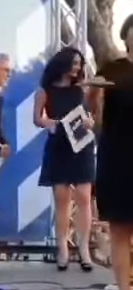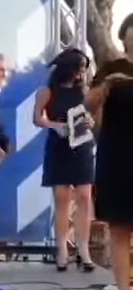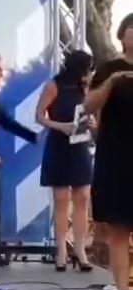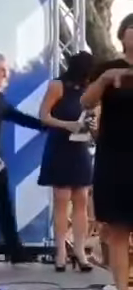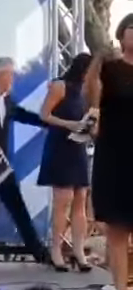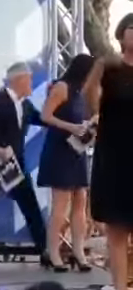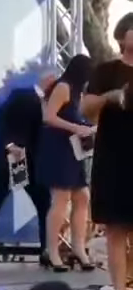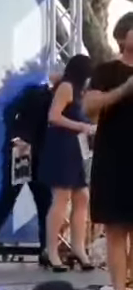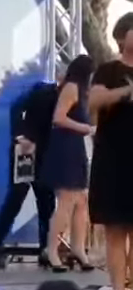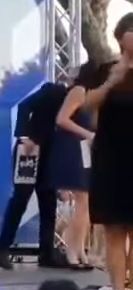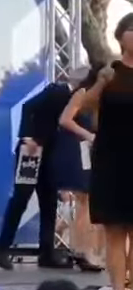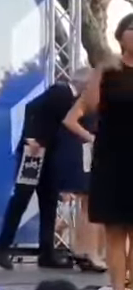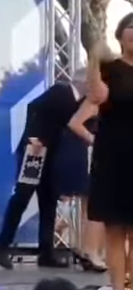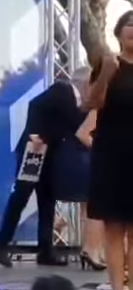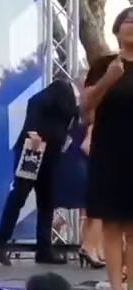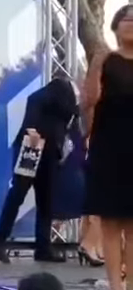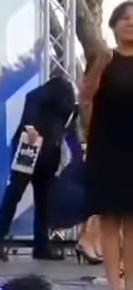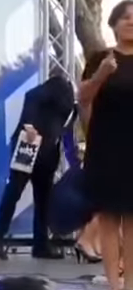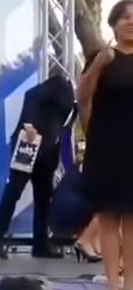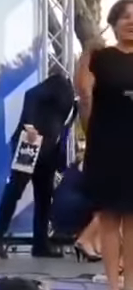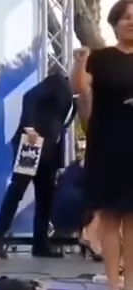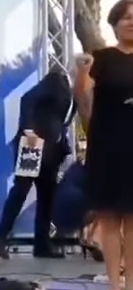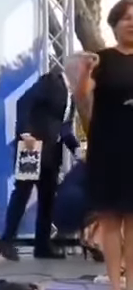quella sedia, tutti aspettavano te.